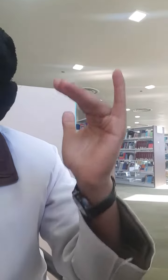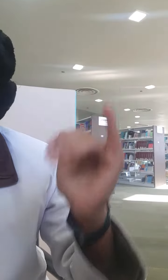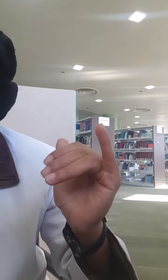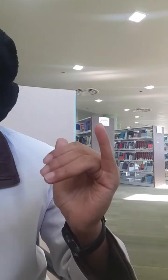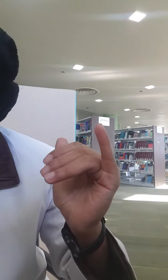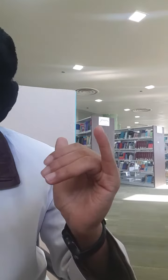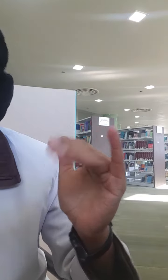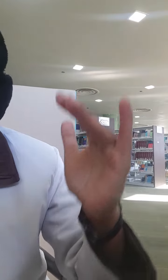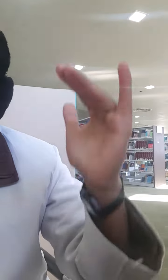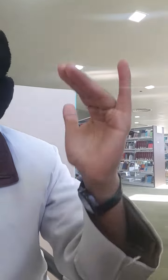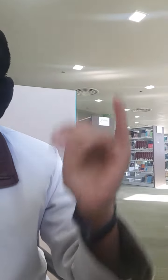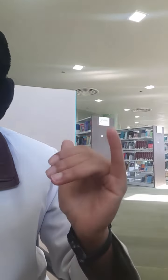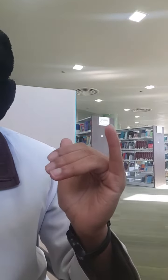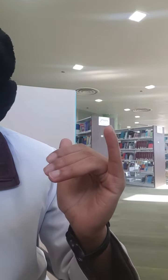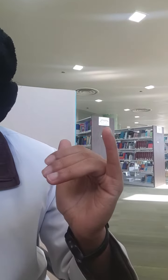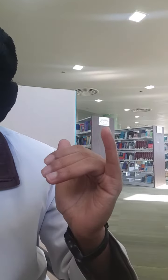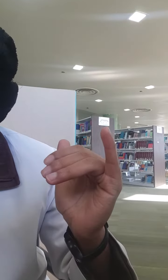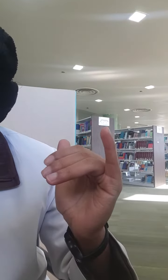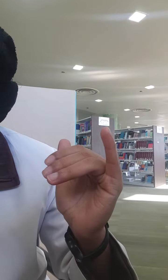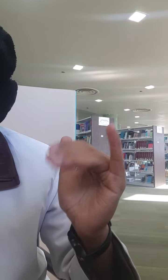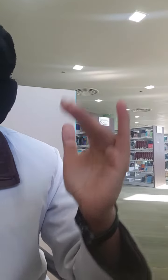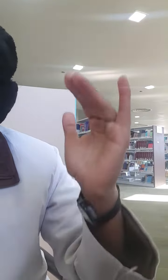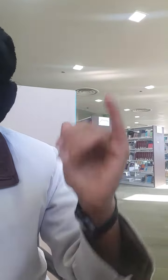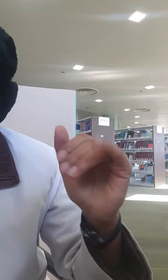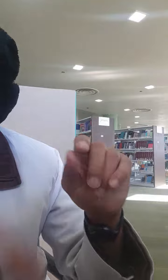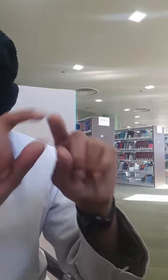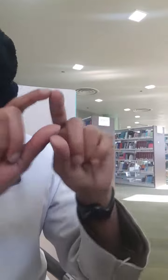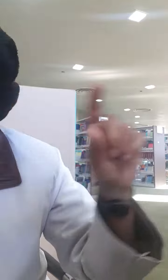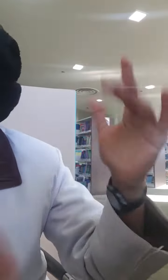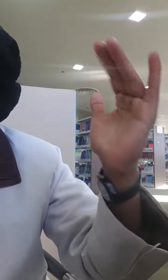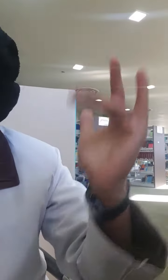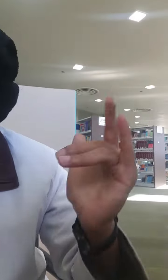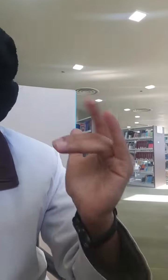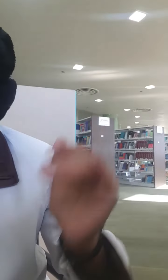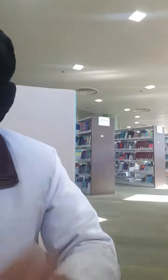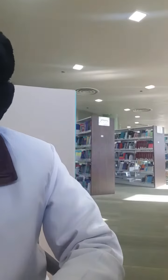جدة وتيجي معنا النادي الأهلي وتيجي البنك الأهلي بنك الأهلي.